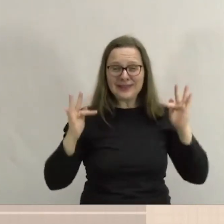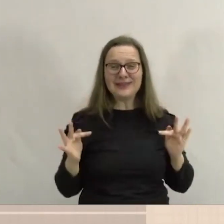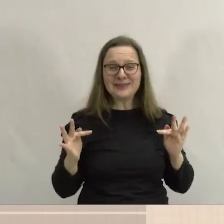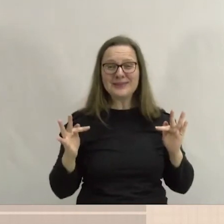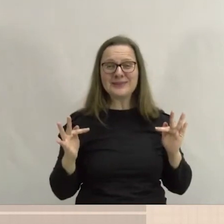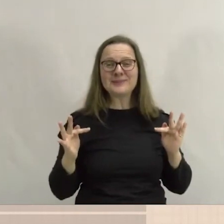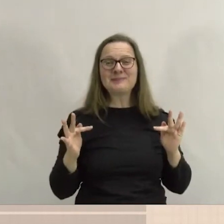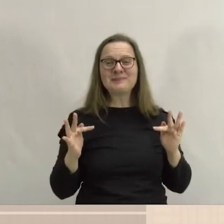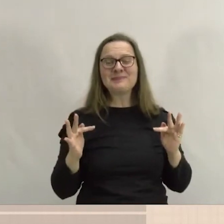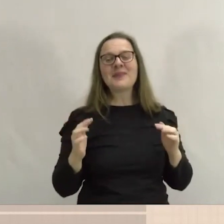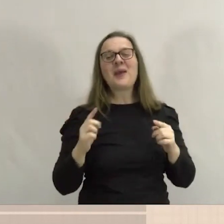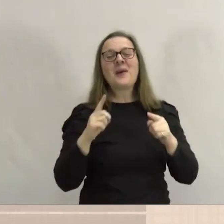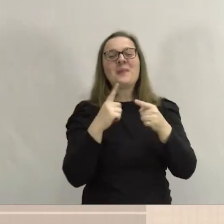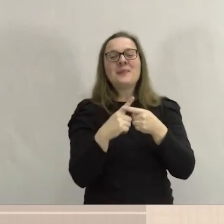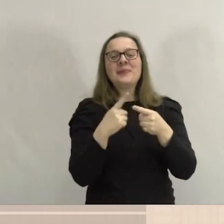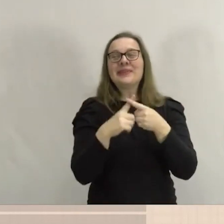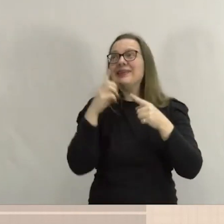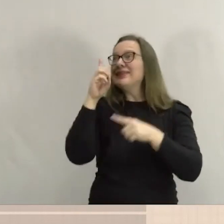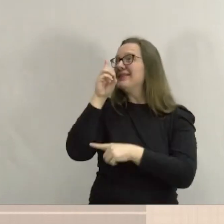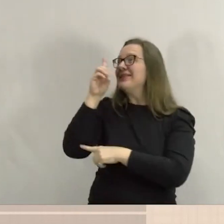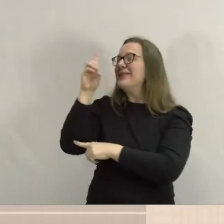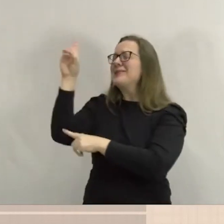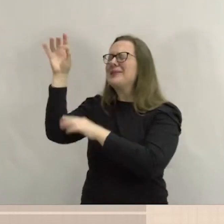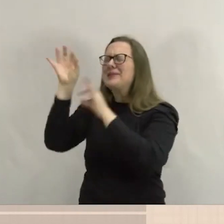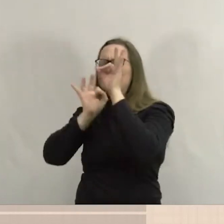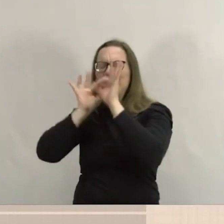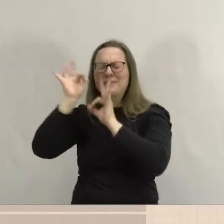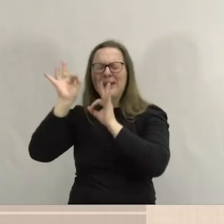Alegrai-vos, pois, ó filhos de Sião.